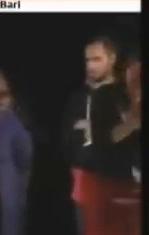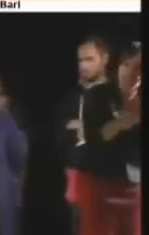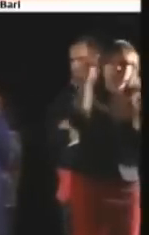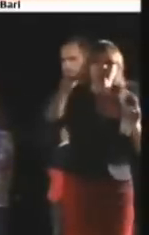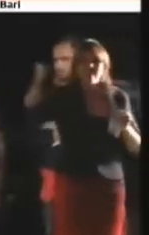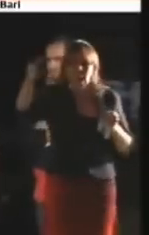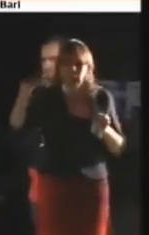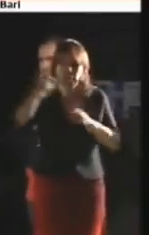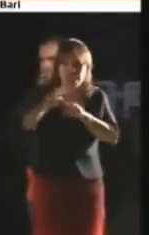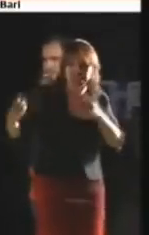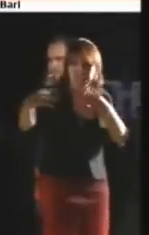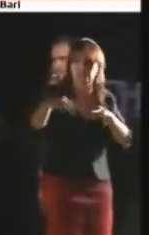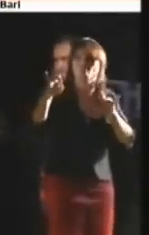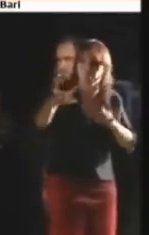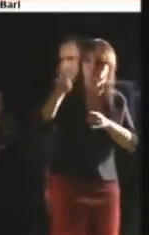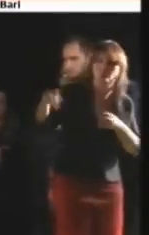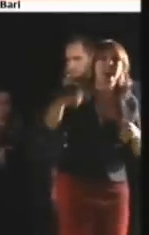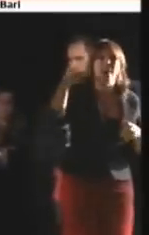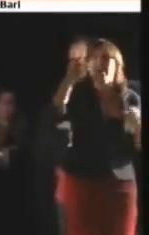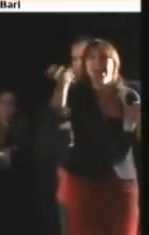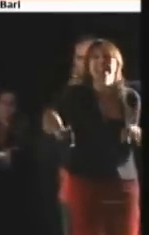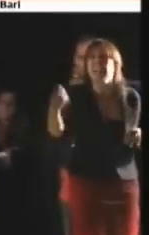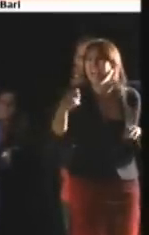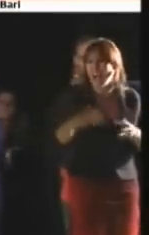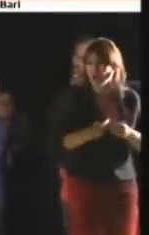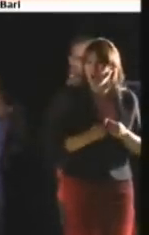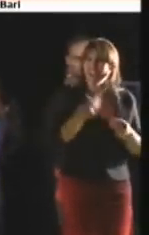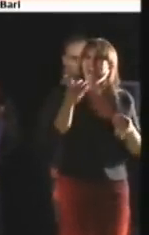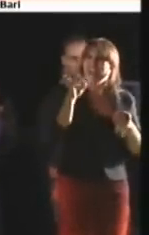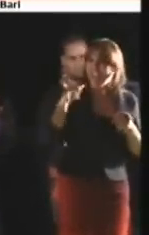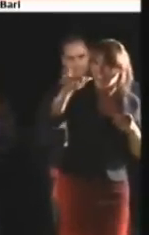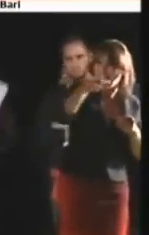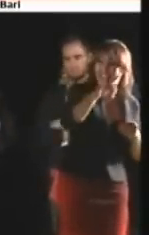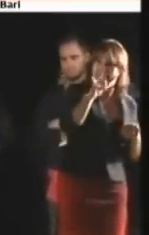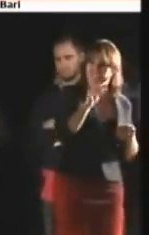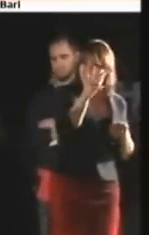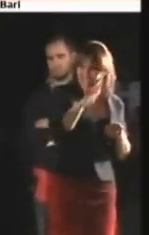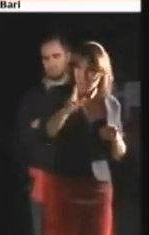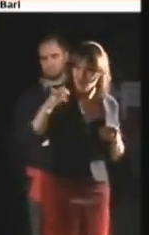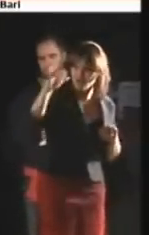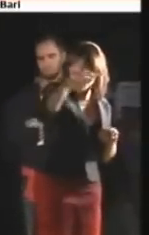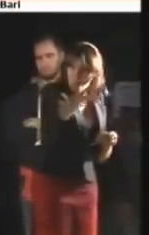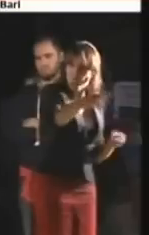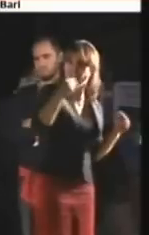Cazzo, siamo lì a fare che cazzo in Afghanistan? Il F-35, il gioco d'azzardo, non trovo i soldi?